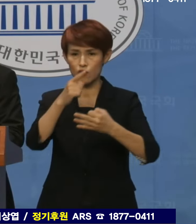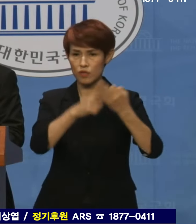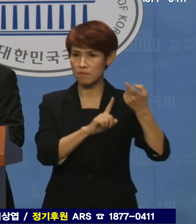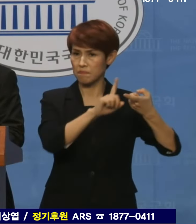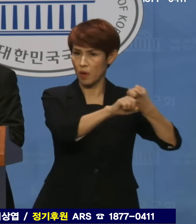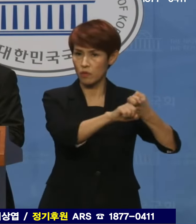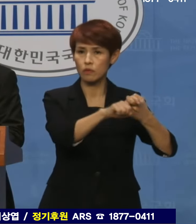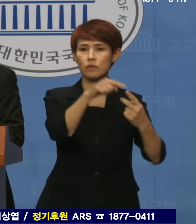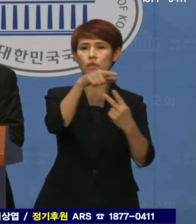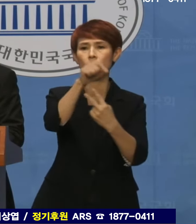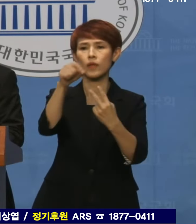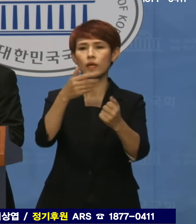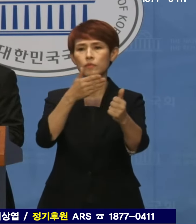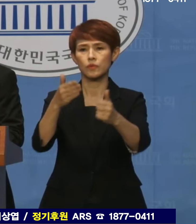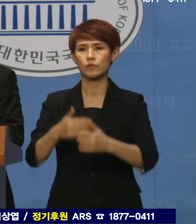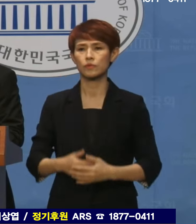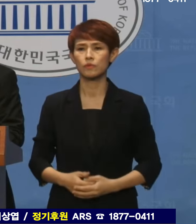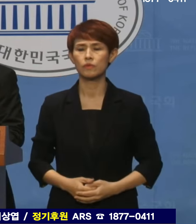될지 선택하십시오.